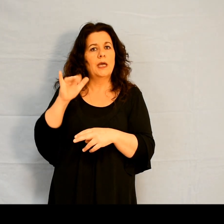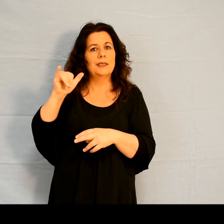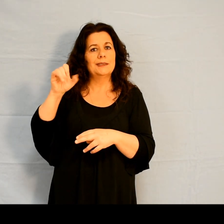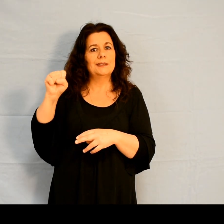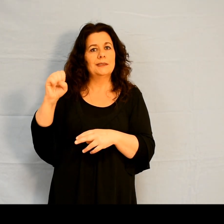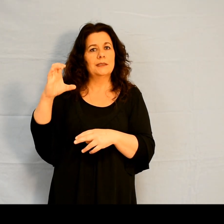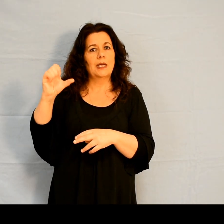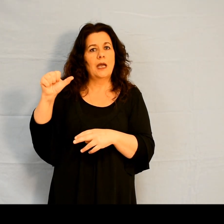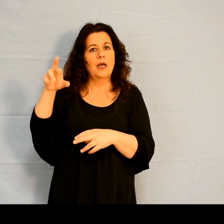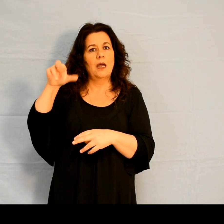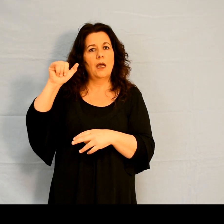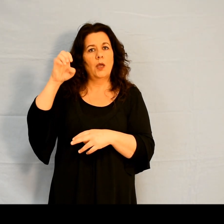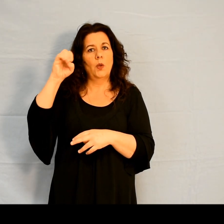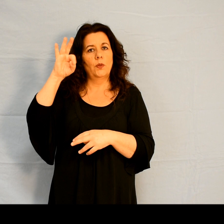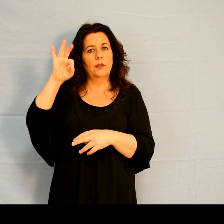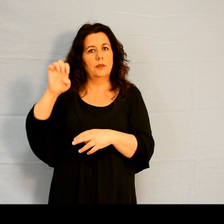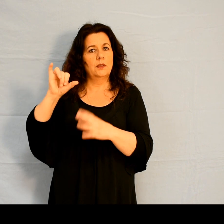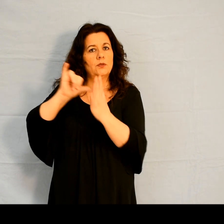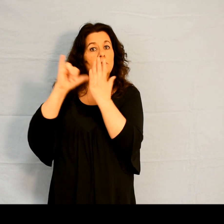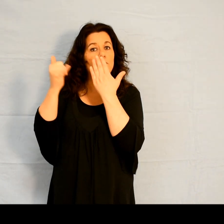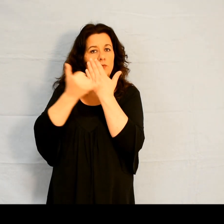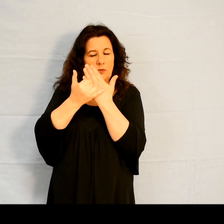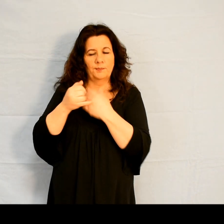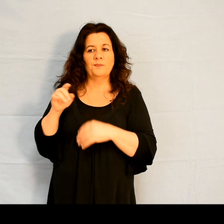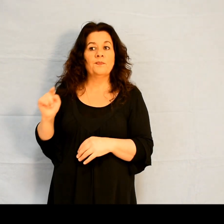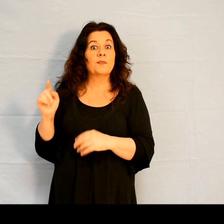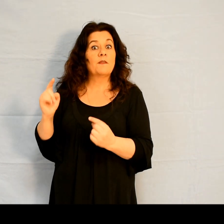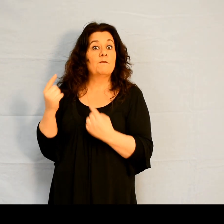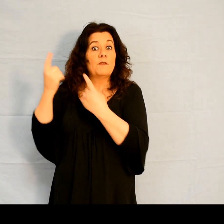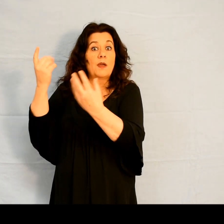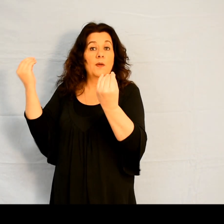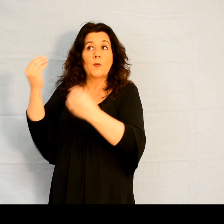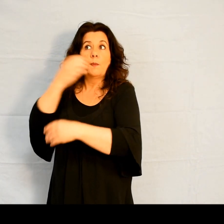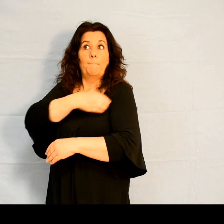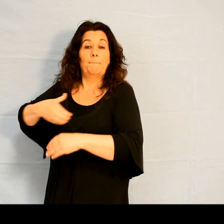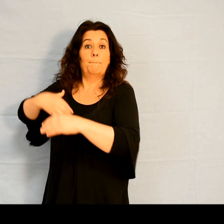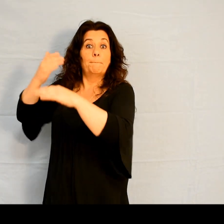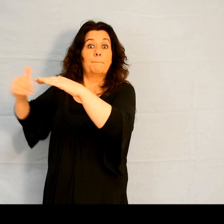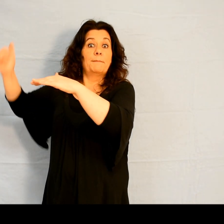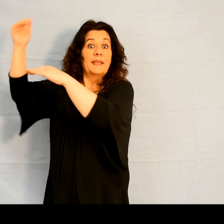dit : « Que voulez-vous me donner si je vous le livre ?»